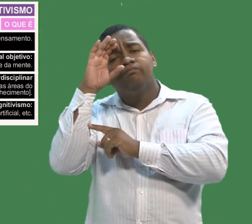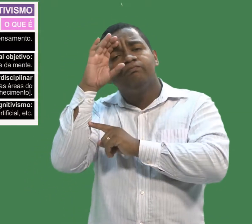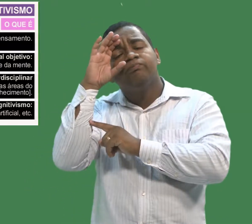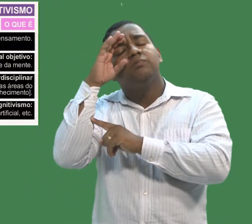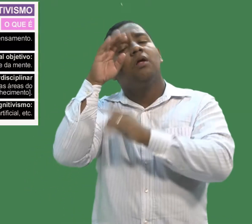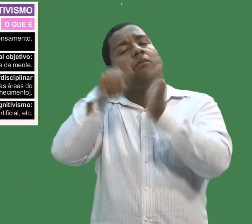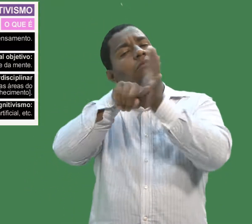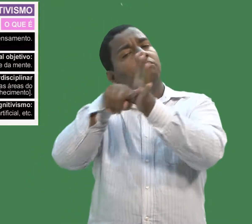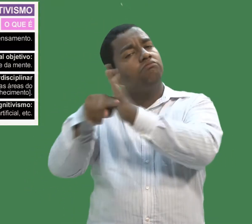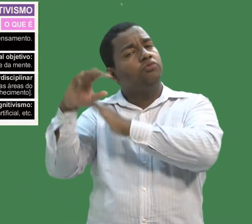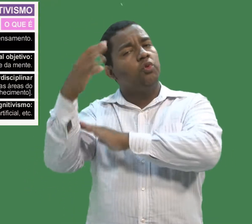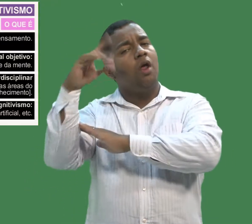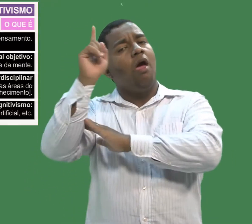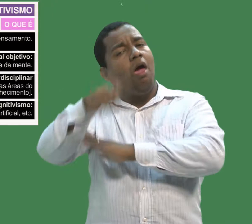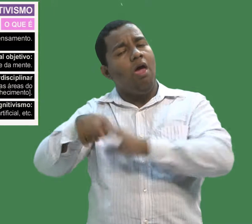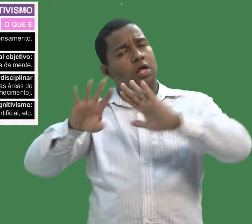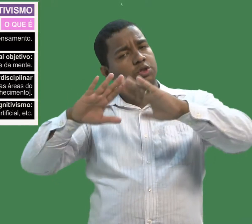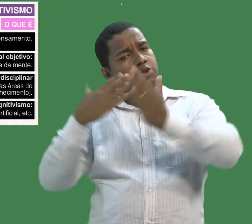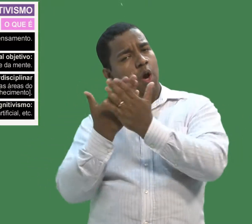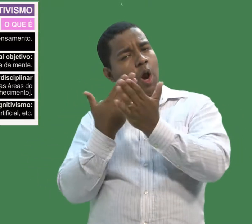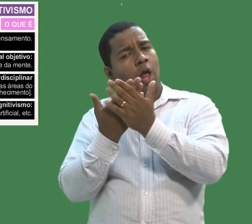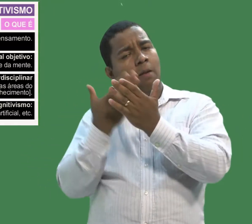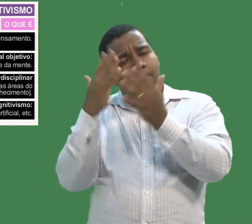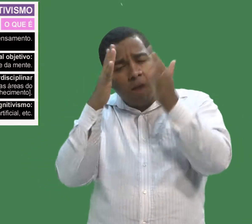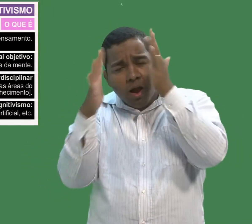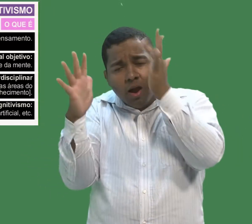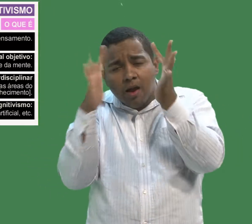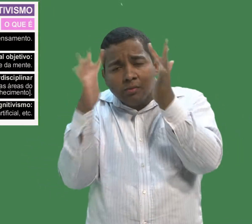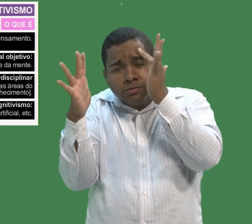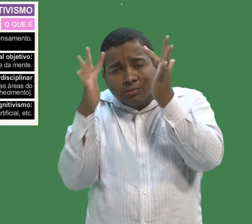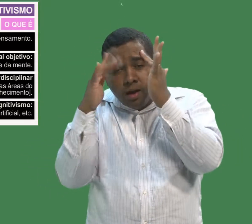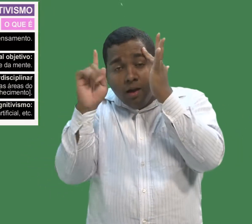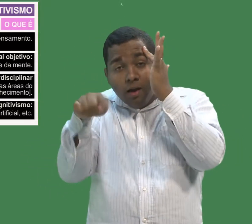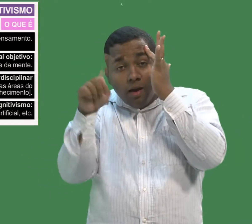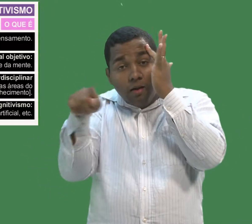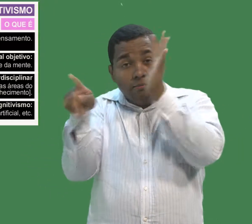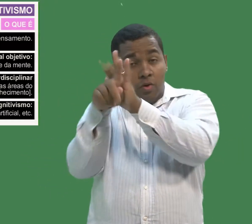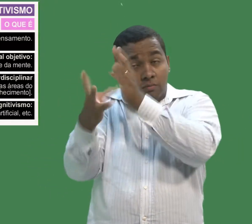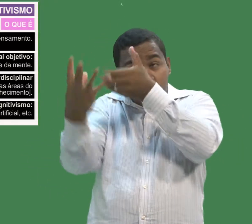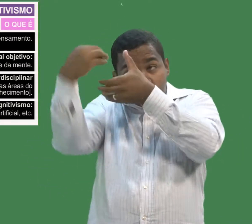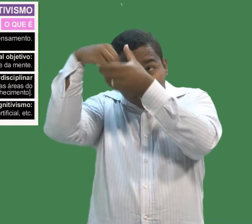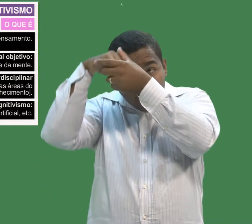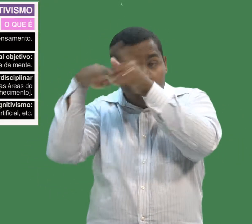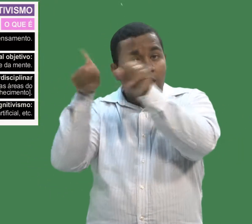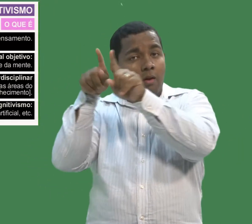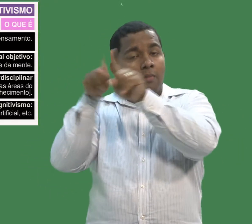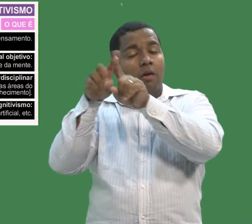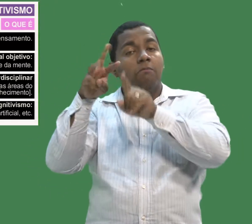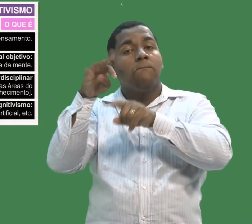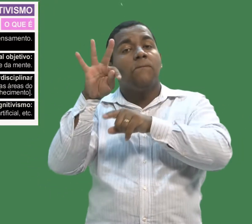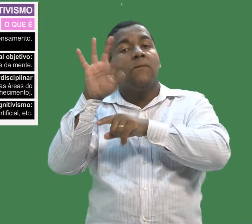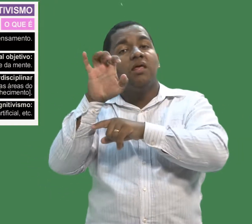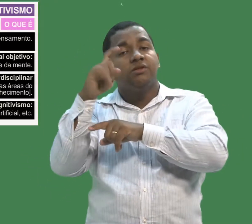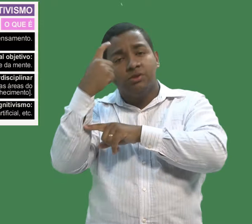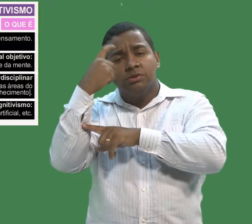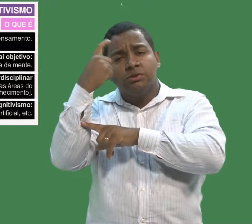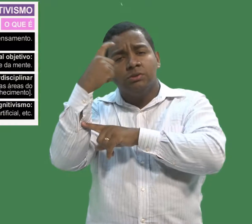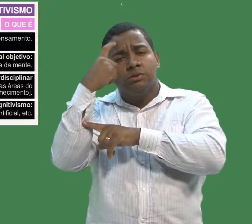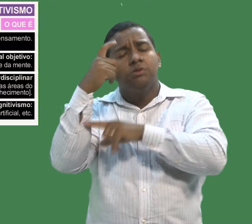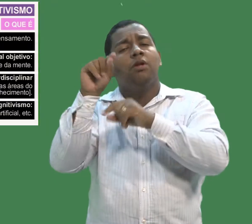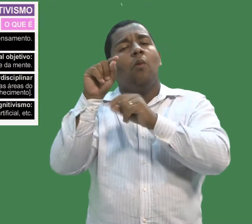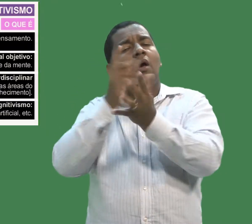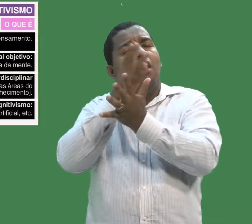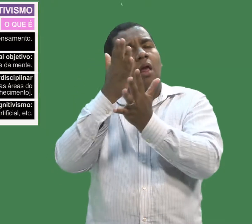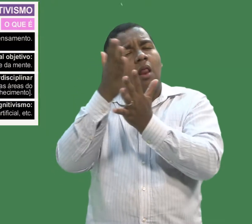é o estudo da consciência e da mente. É o processo interdisciplinar que agrega estudos de várias áreas de conhecimento.